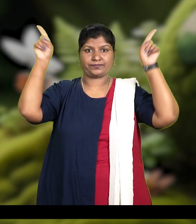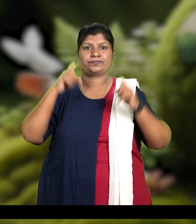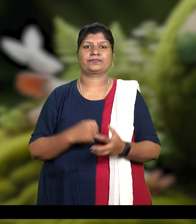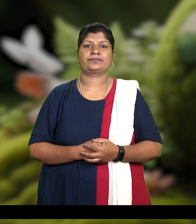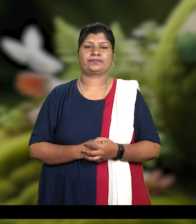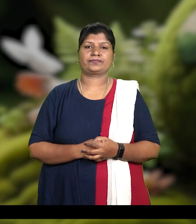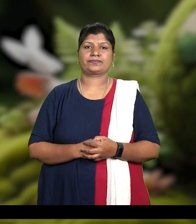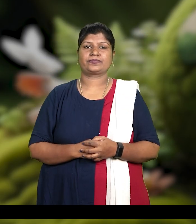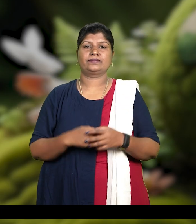वाघ